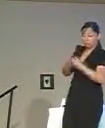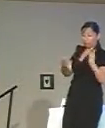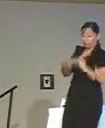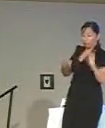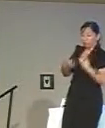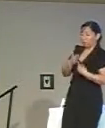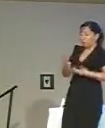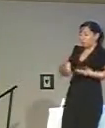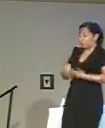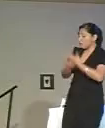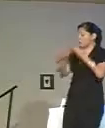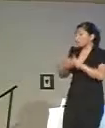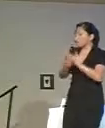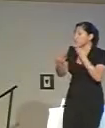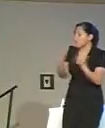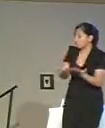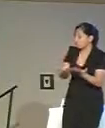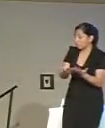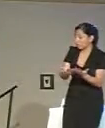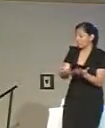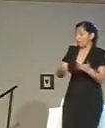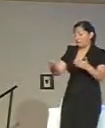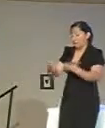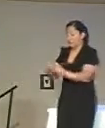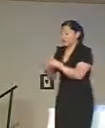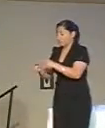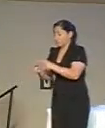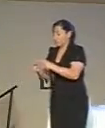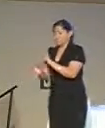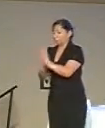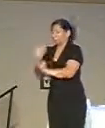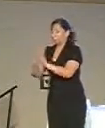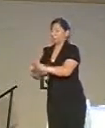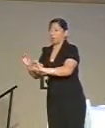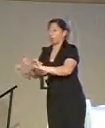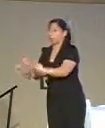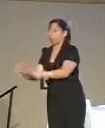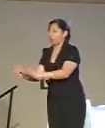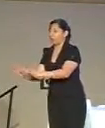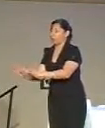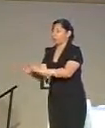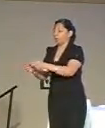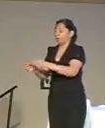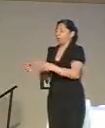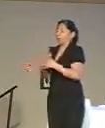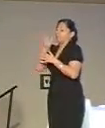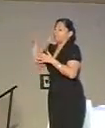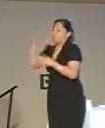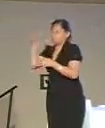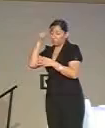también un número importante, nada reducible, de secuelas.